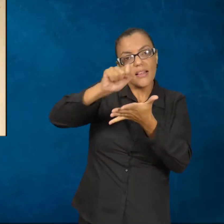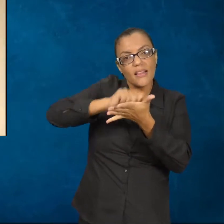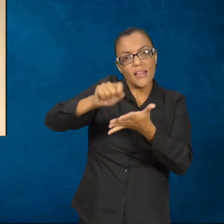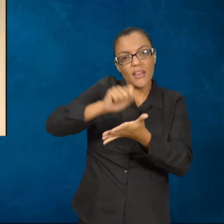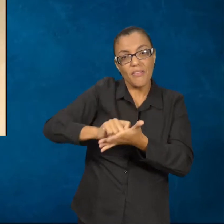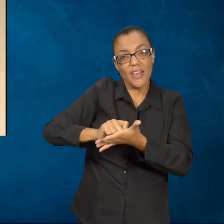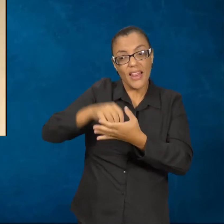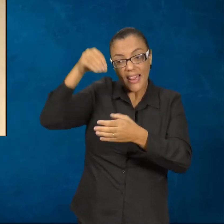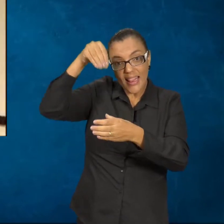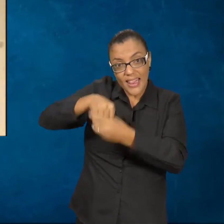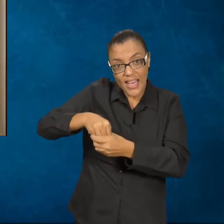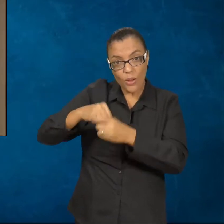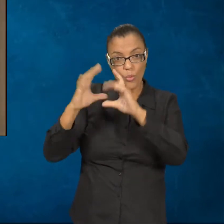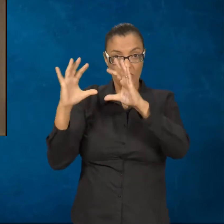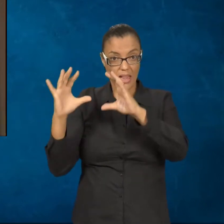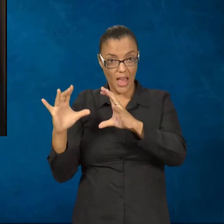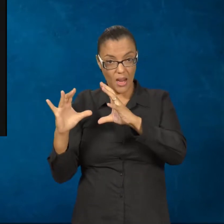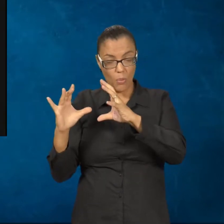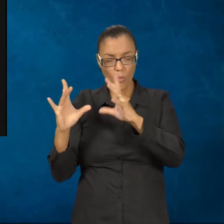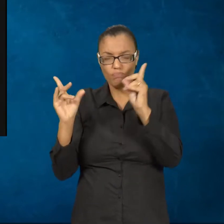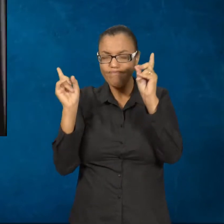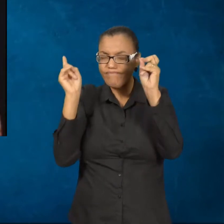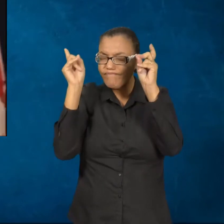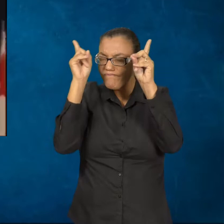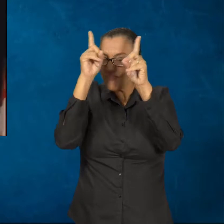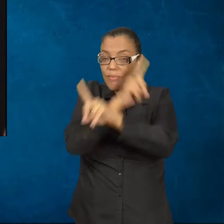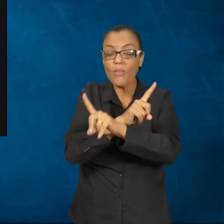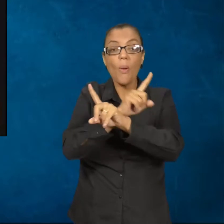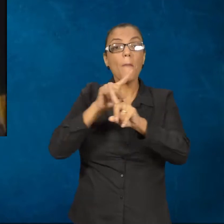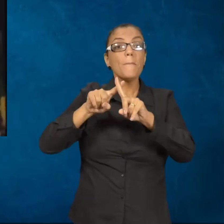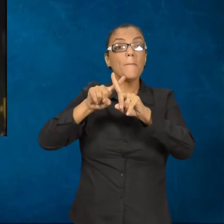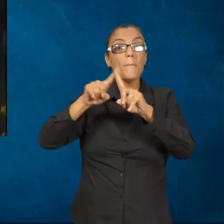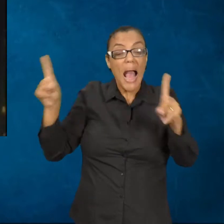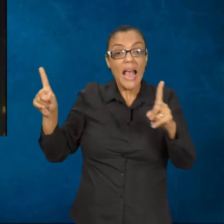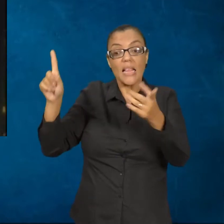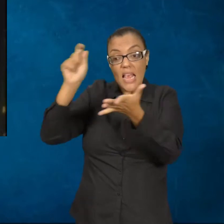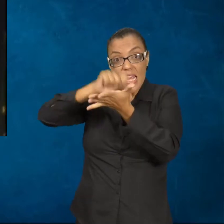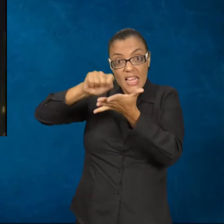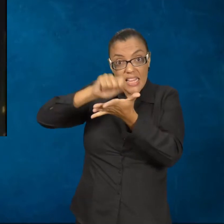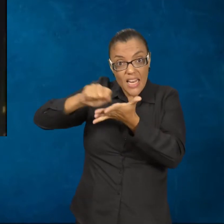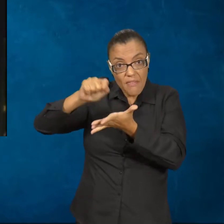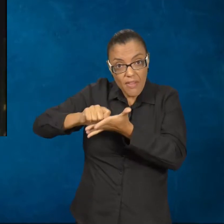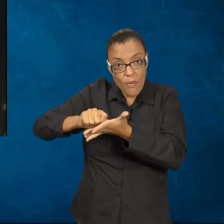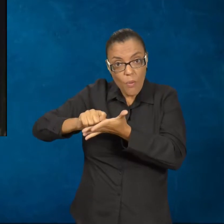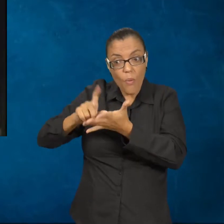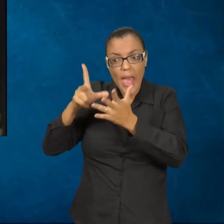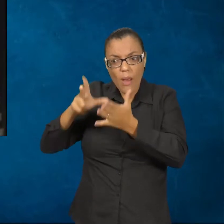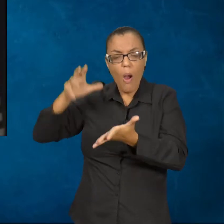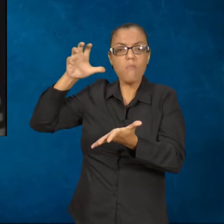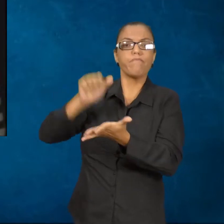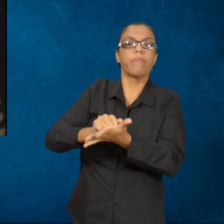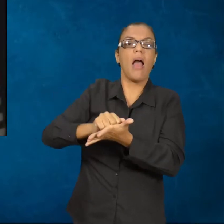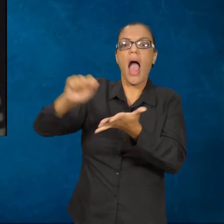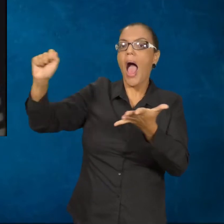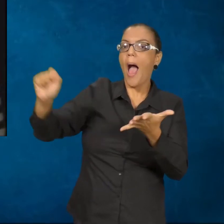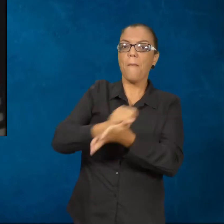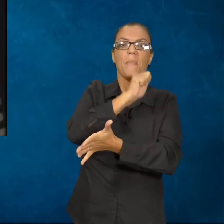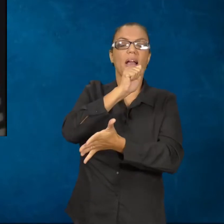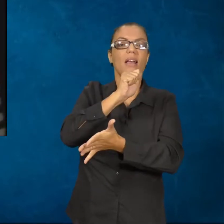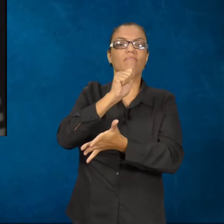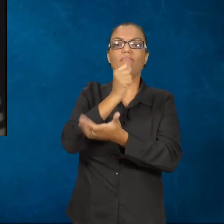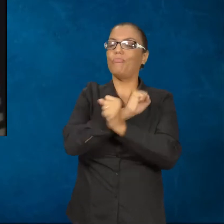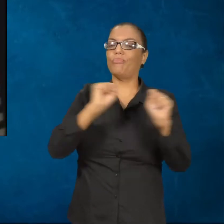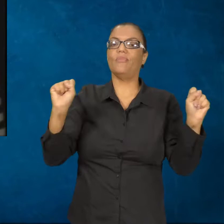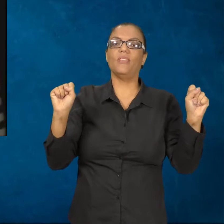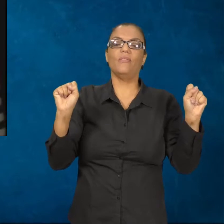escrever é muito difícil. Mas depois que você escreveu, você não apaga nunca mais. Você sabe